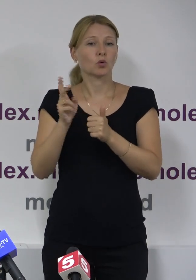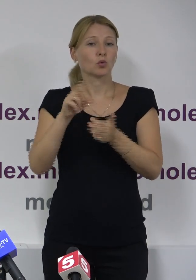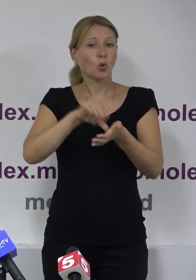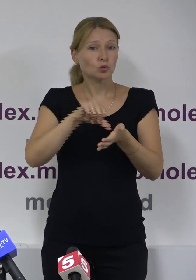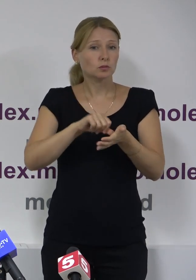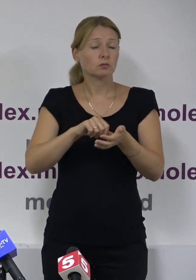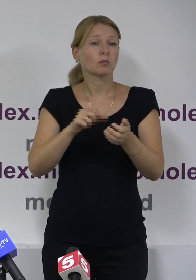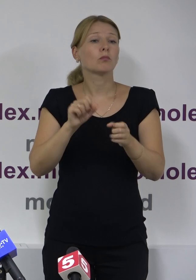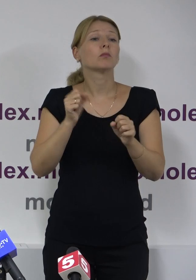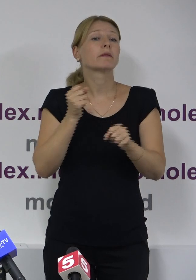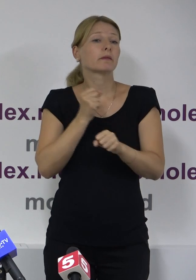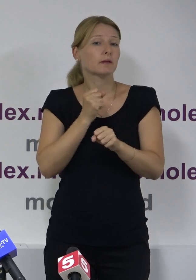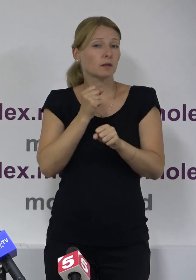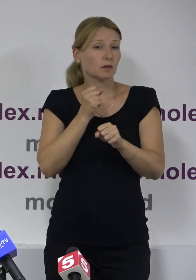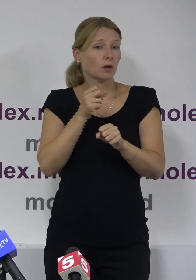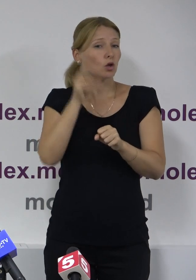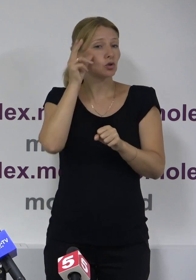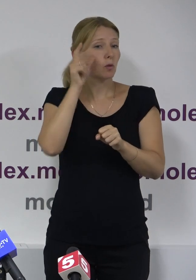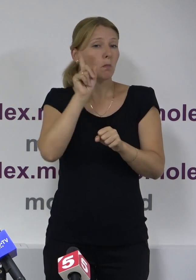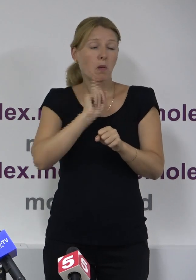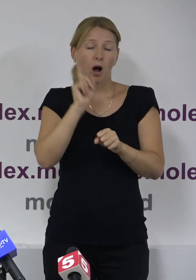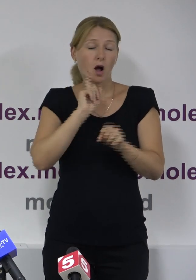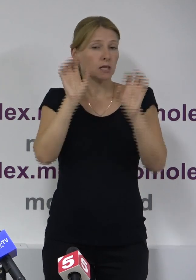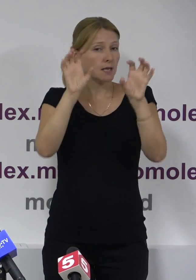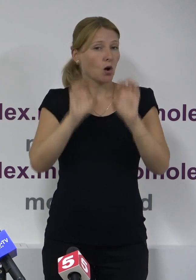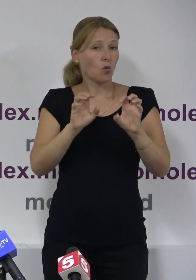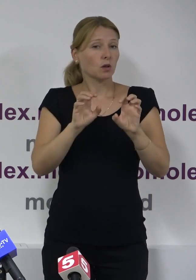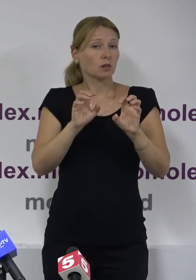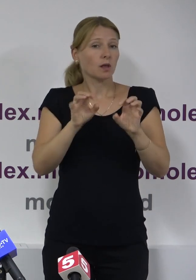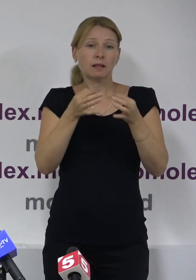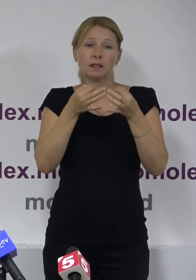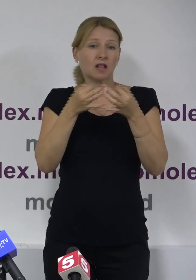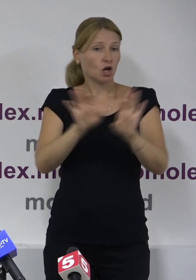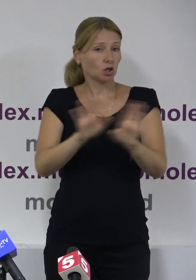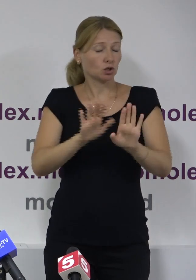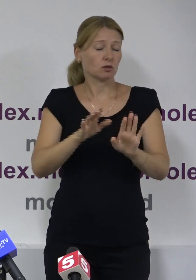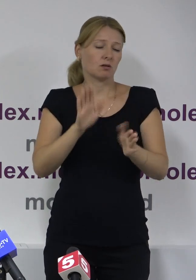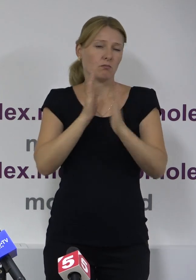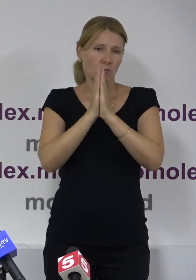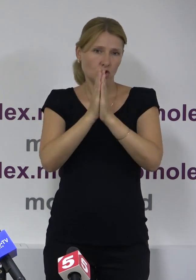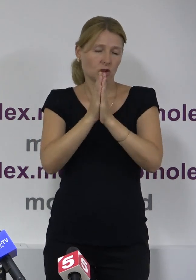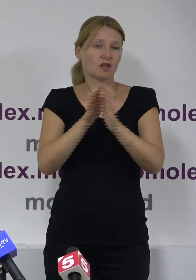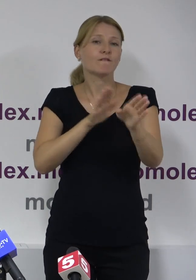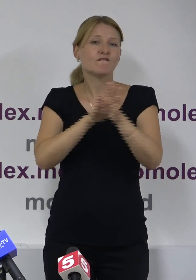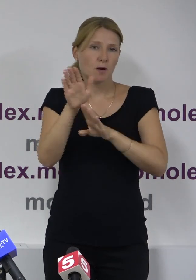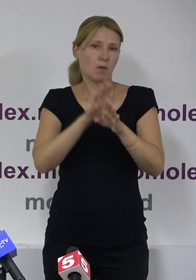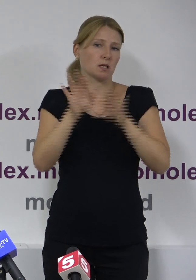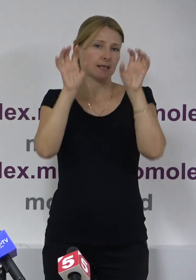facă campanie din momentul ce va permite legislația și respectiv să respecte cu toții cadrul